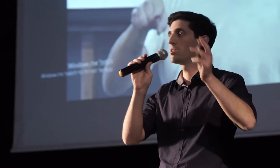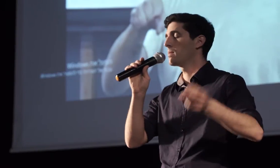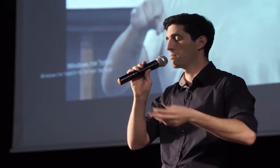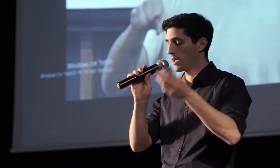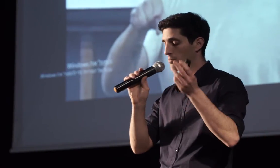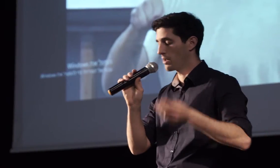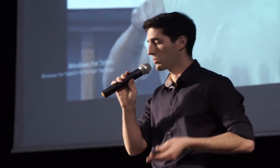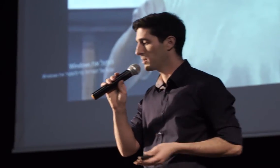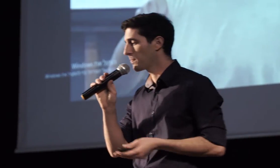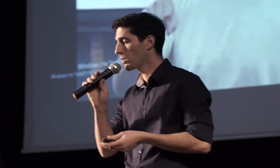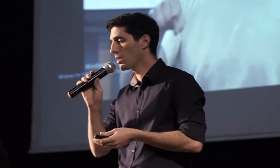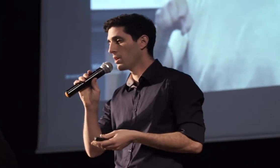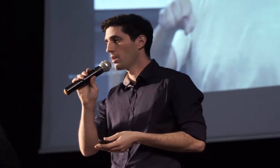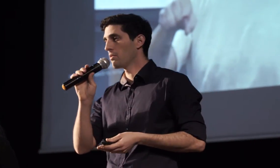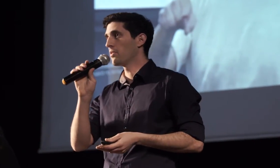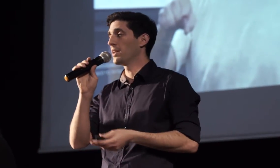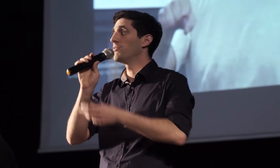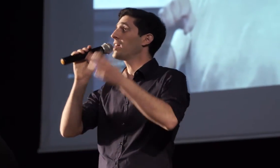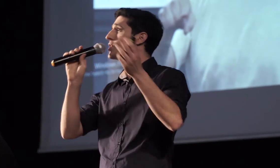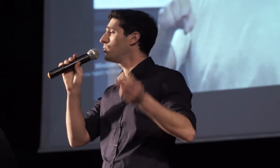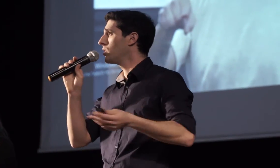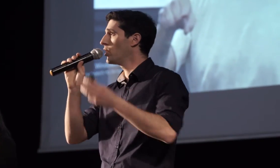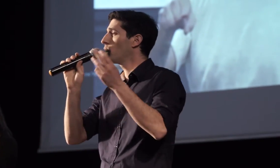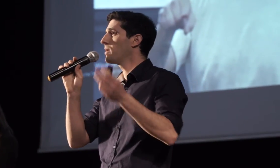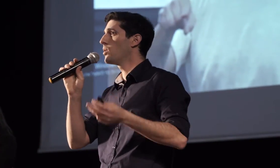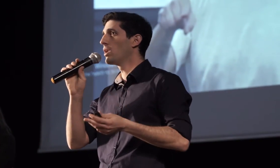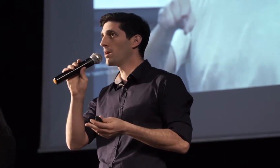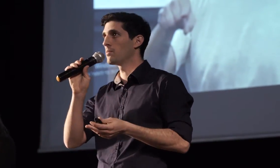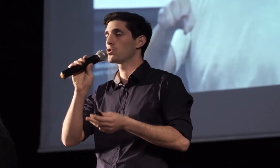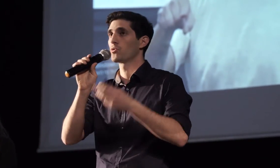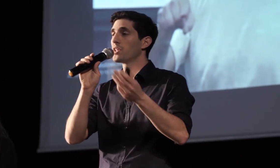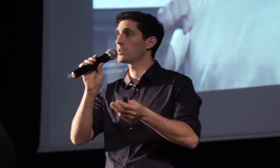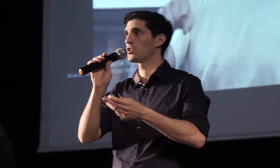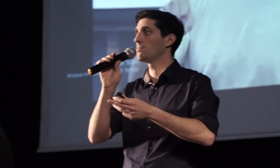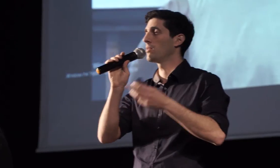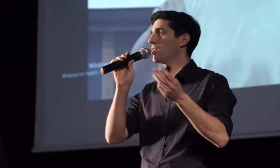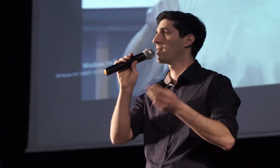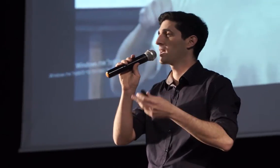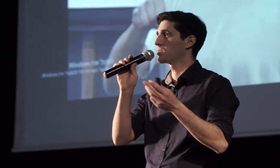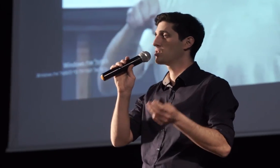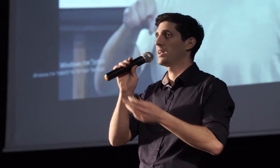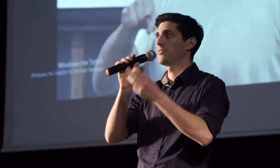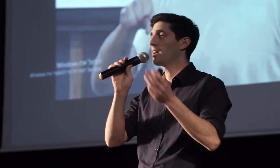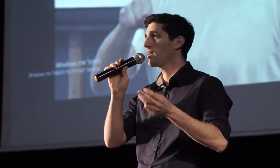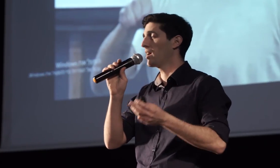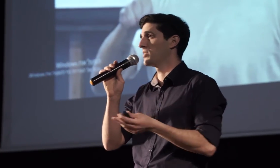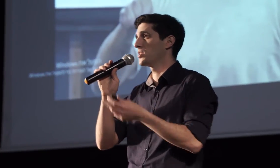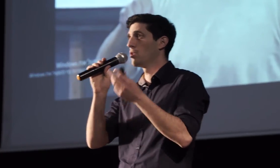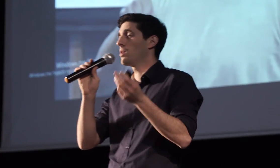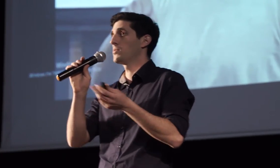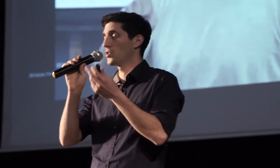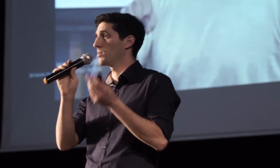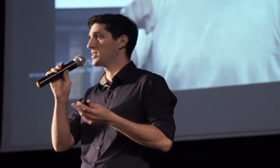אנחנו לא יודעים מה הם רוצים. והלוואי שלא היינו חיים בעולם ששופטים אנשים לפי המראה החיצוני שם, הלוואי,